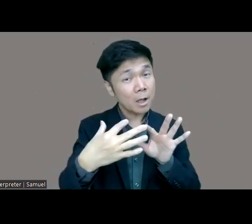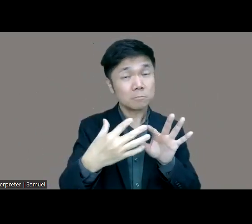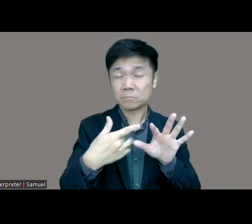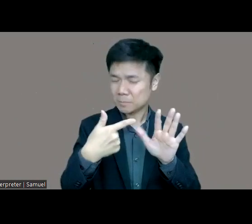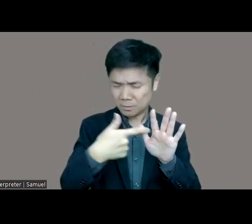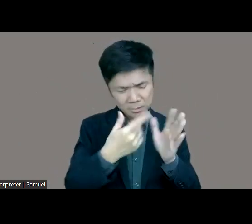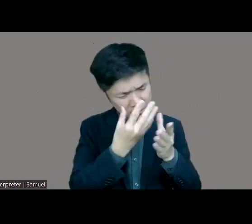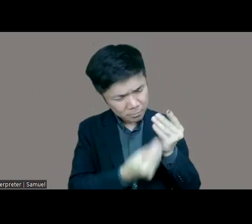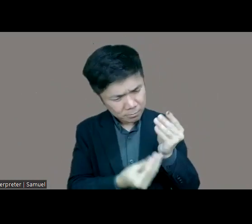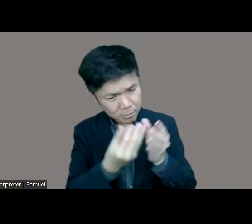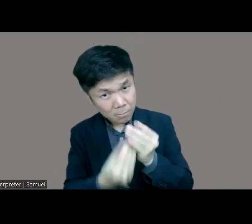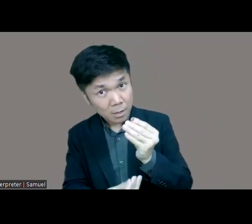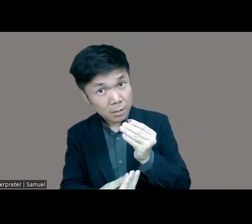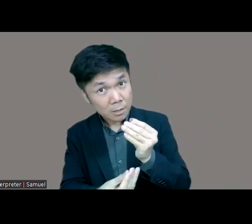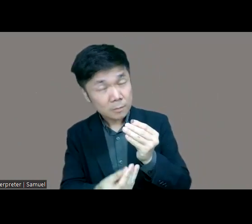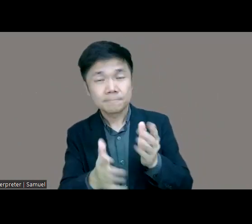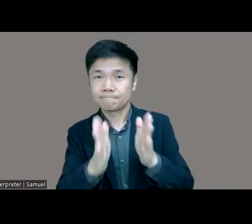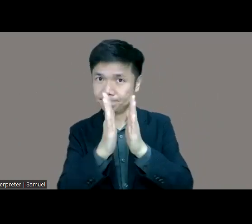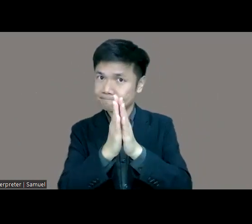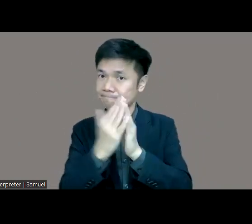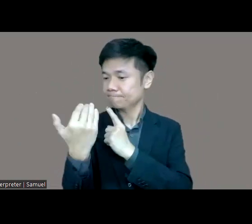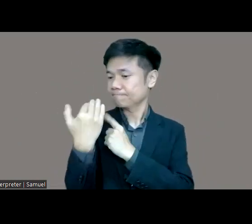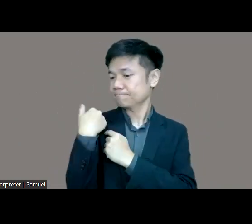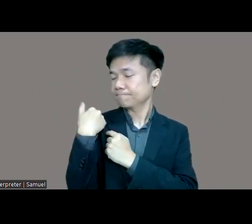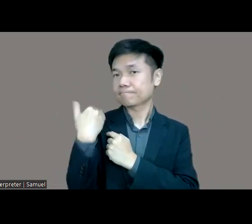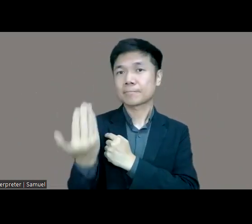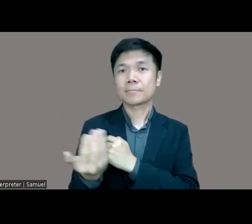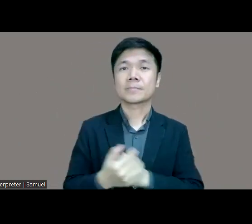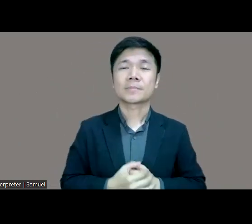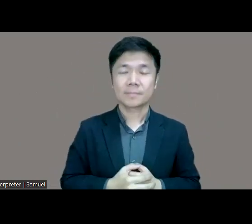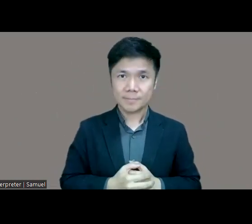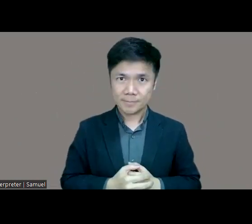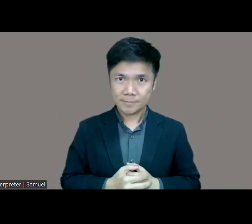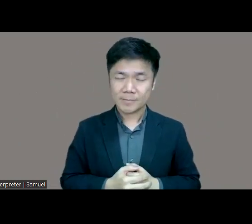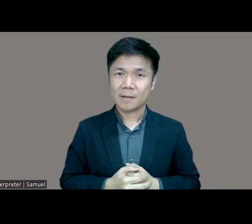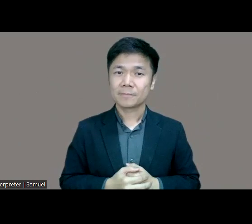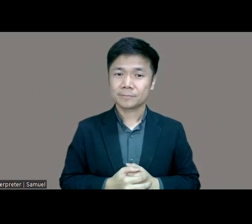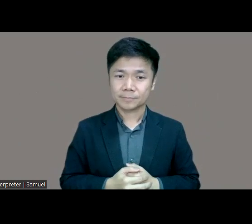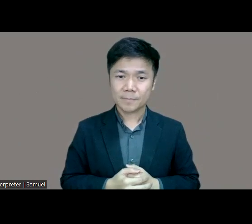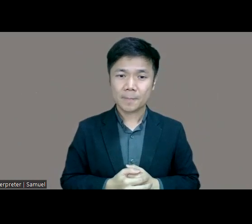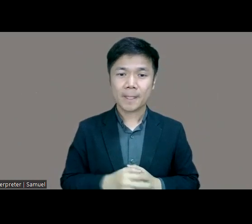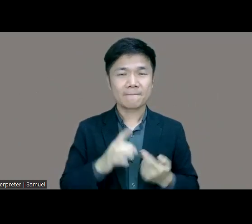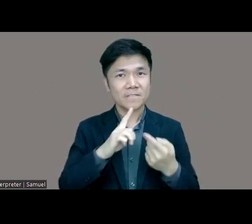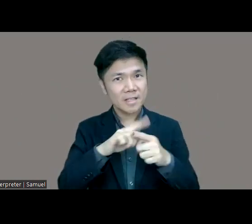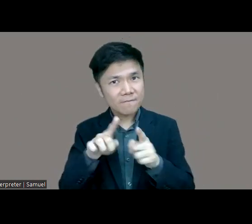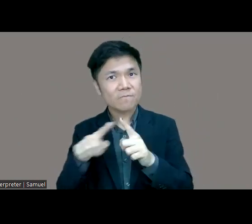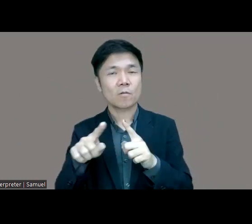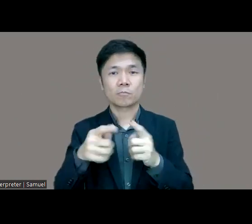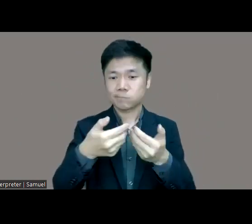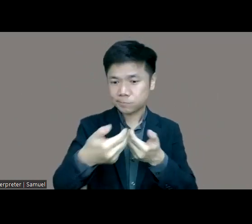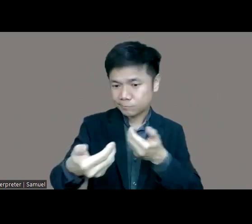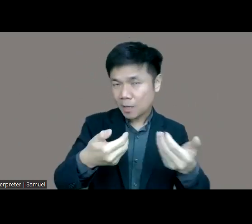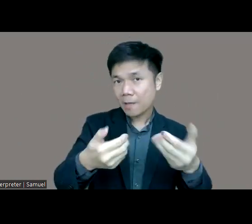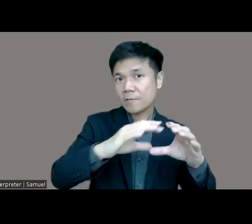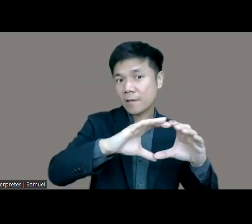retour. Si nous n'avions pas pris en compte tout ce que vous avez besoin, alors nous